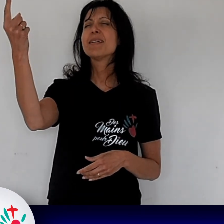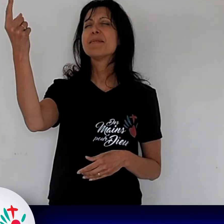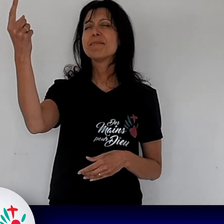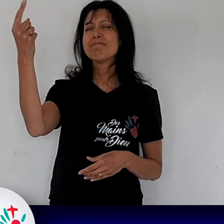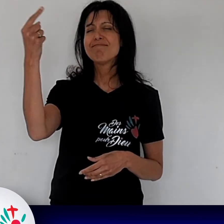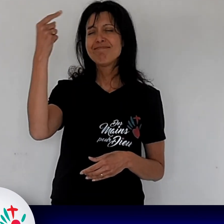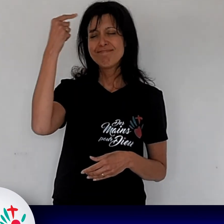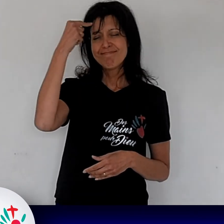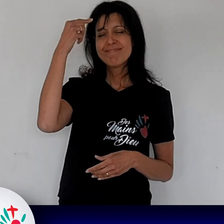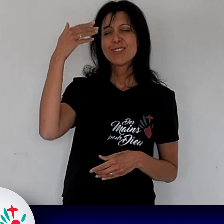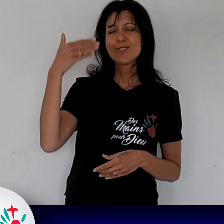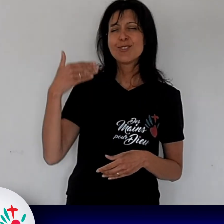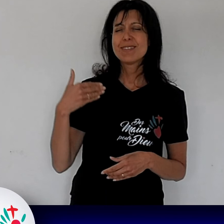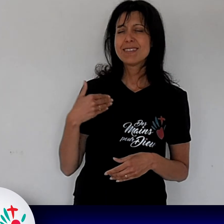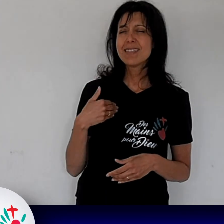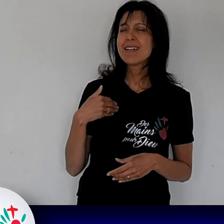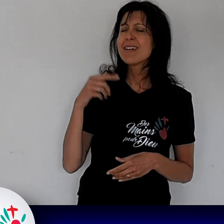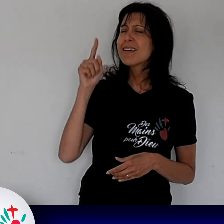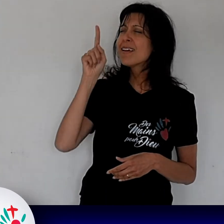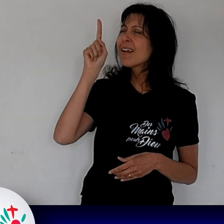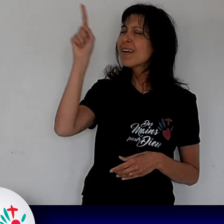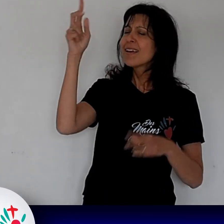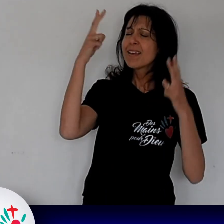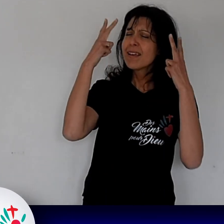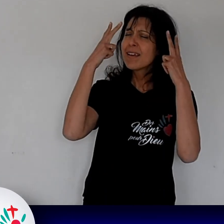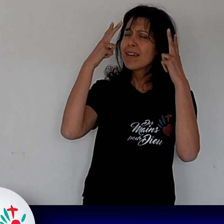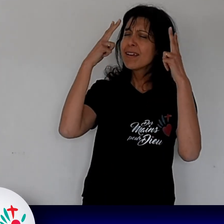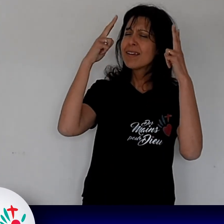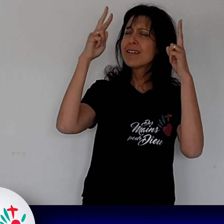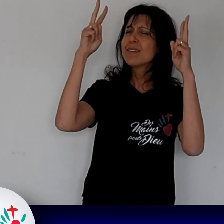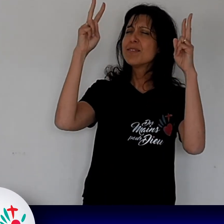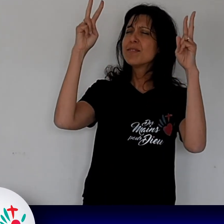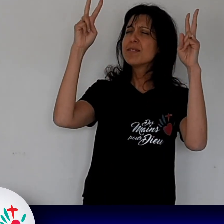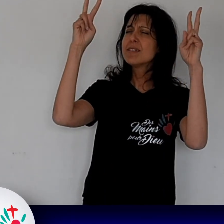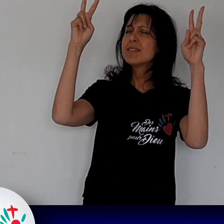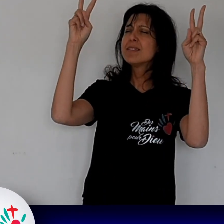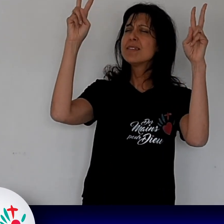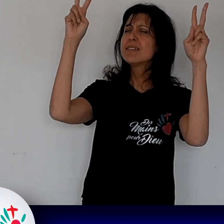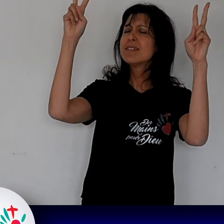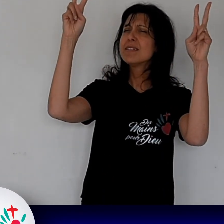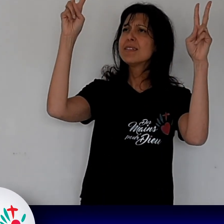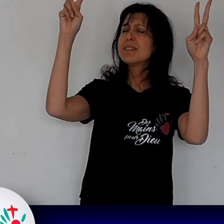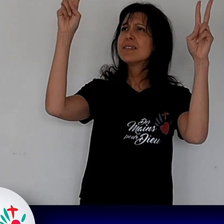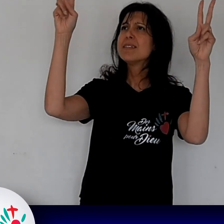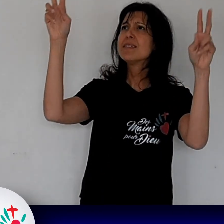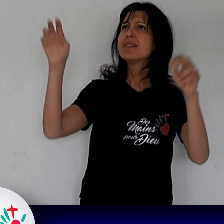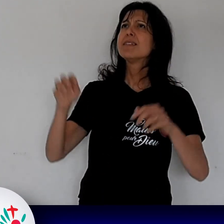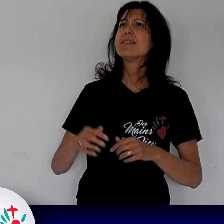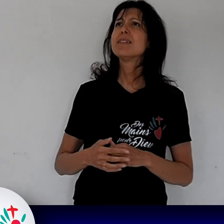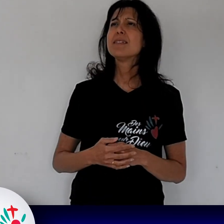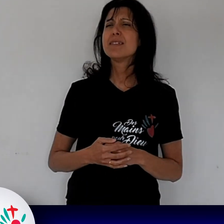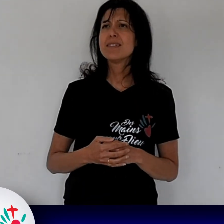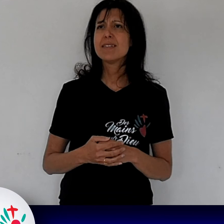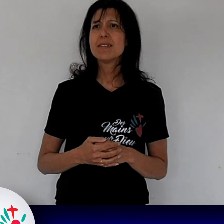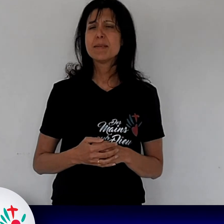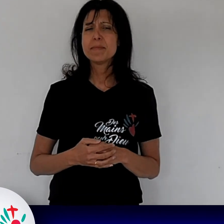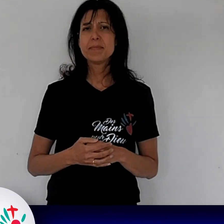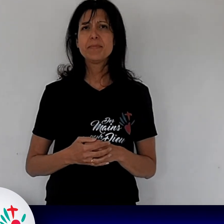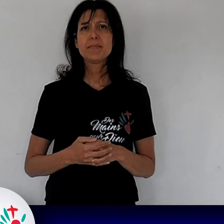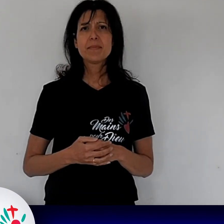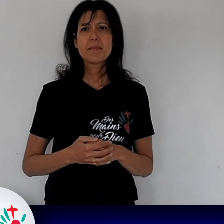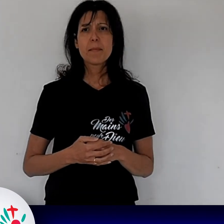l'éternité, je sais qu'il vit. Alléluia,